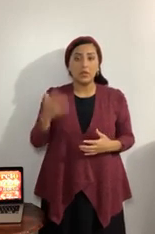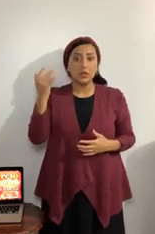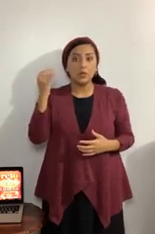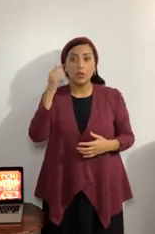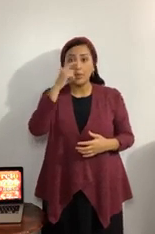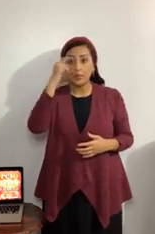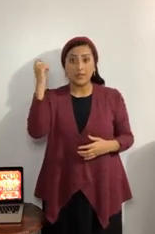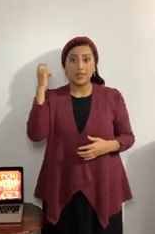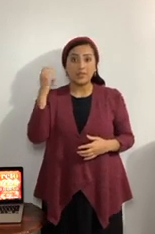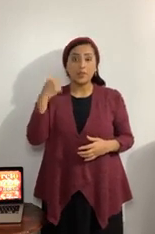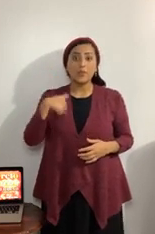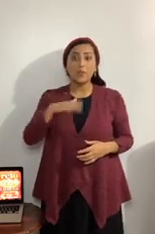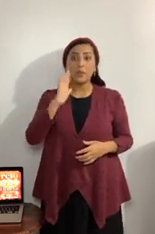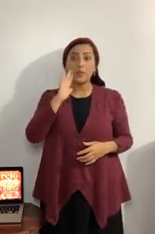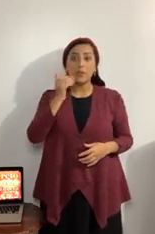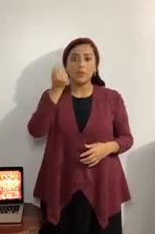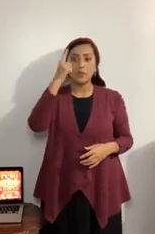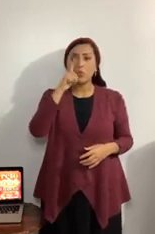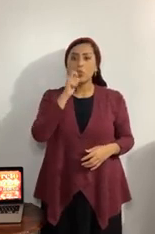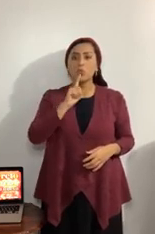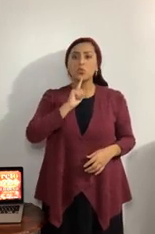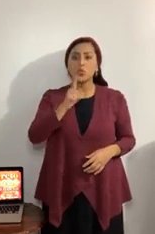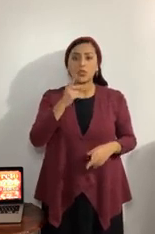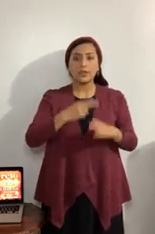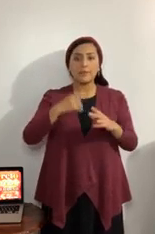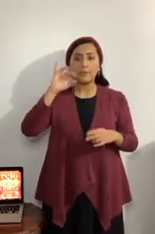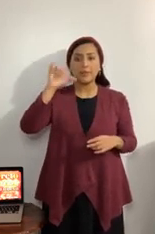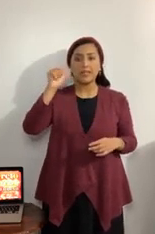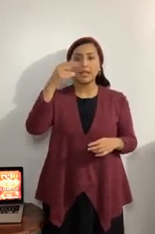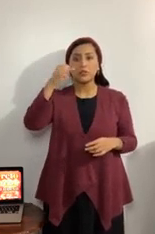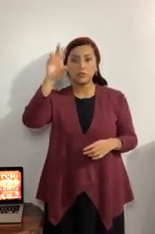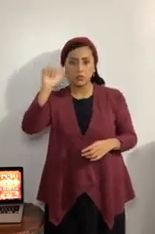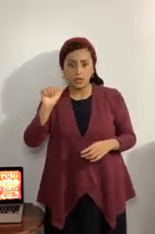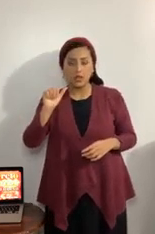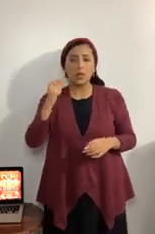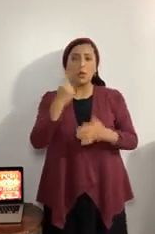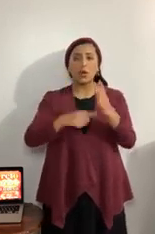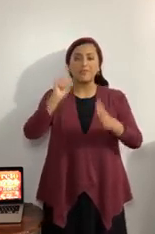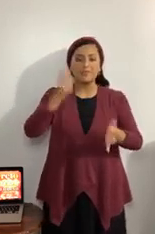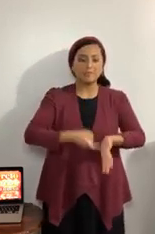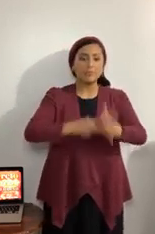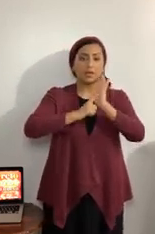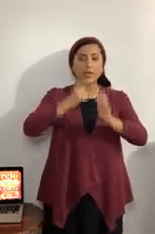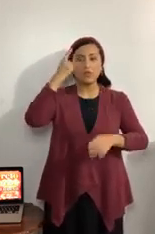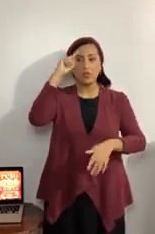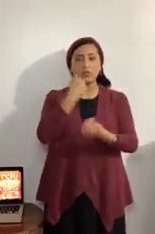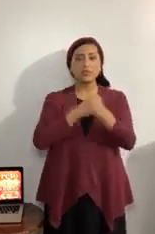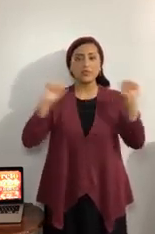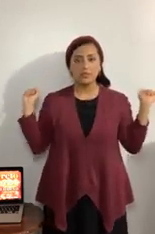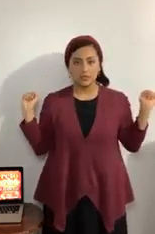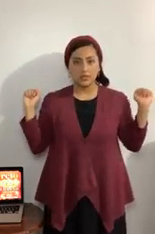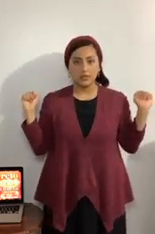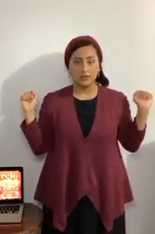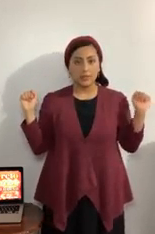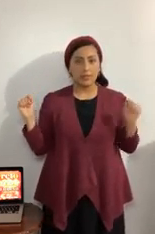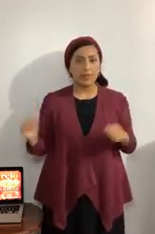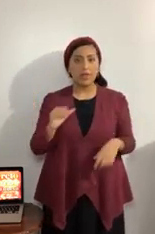más vamos a entender quién es Yahshua HaMashiach y qué es lo que exige Él para la salvación. No es una salvación